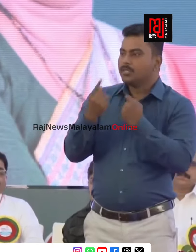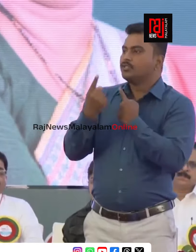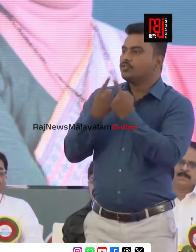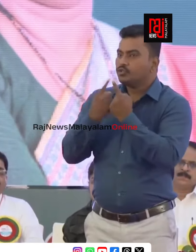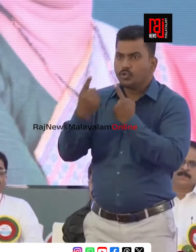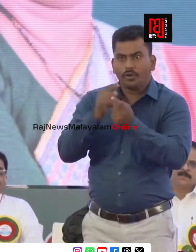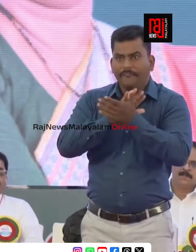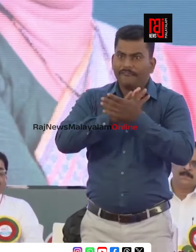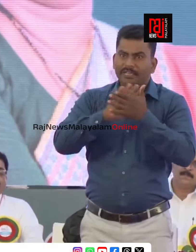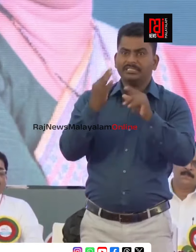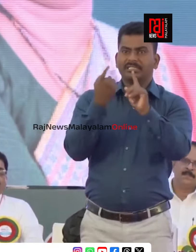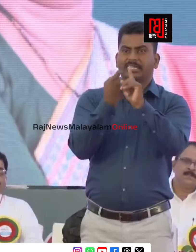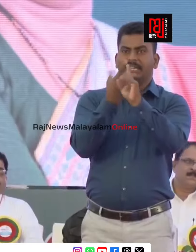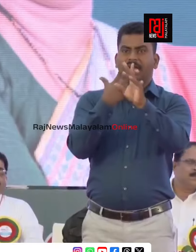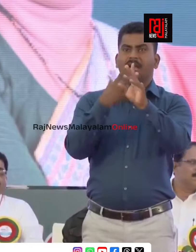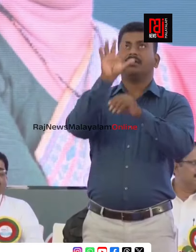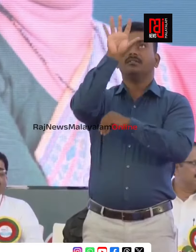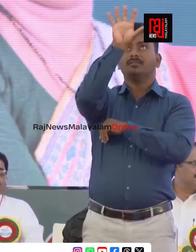ഇത്തരത്തിൽ കണ്ടുമുട്ടുന്നത്.